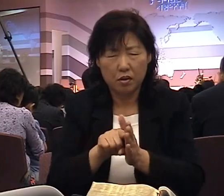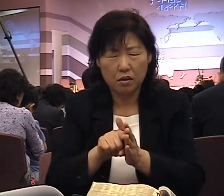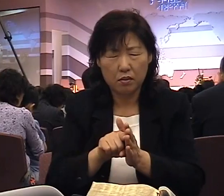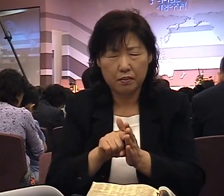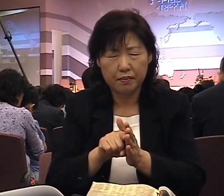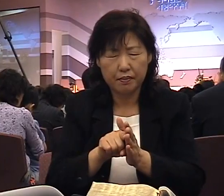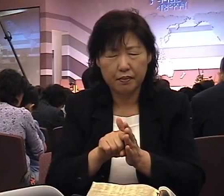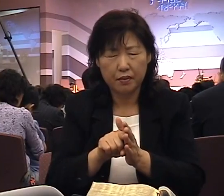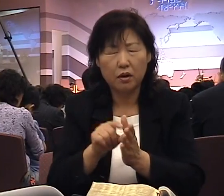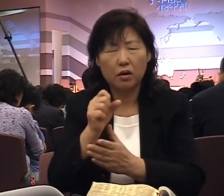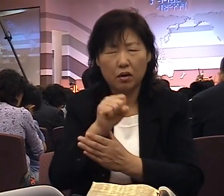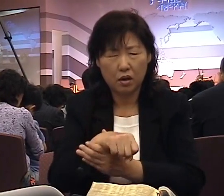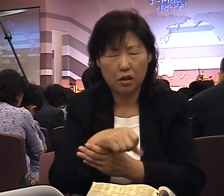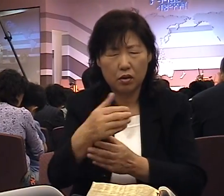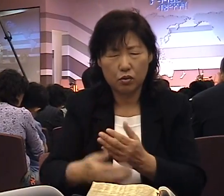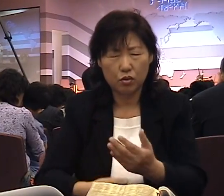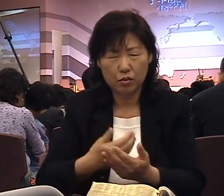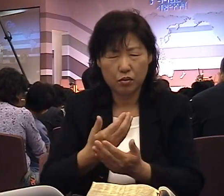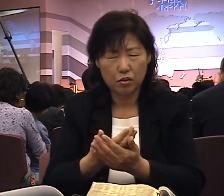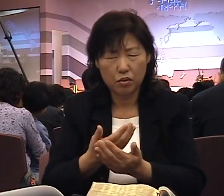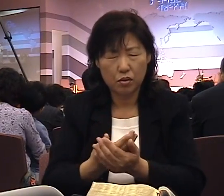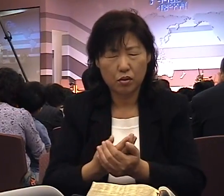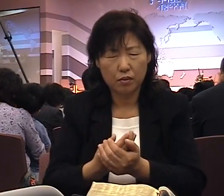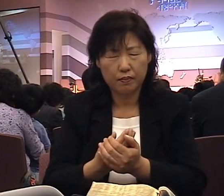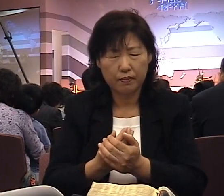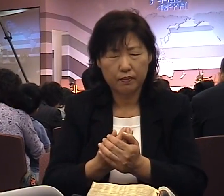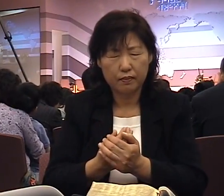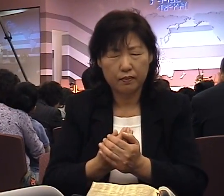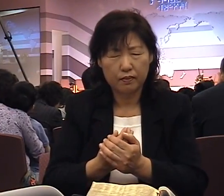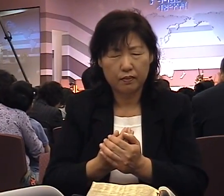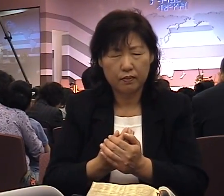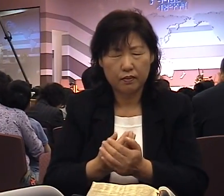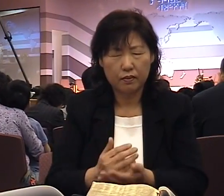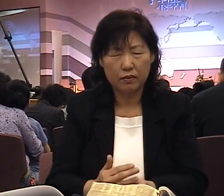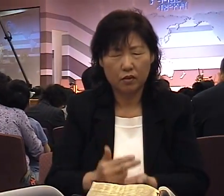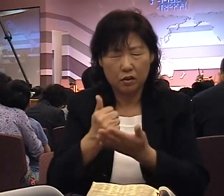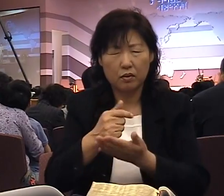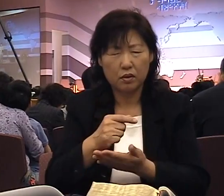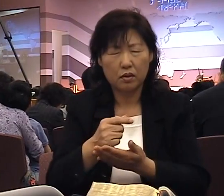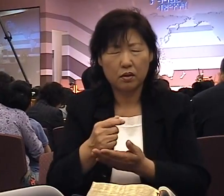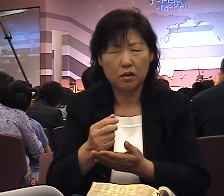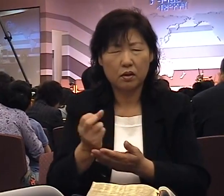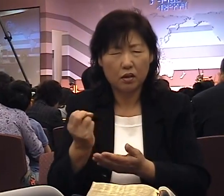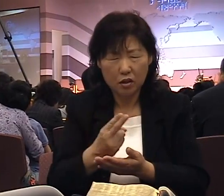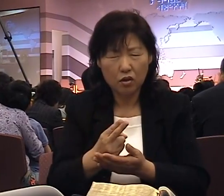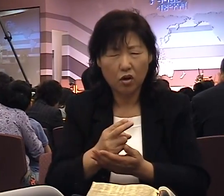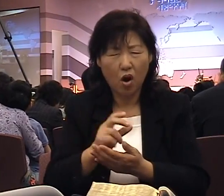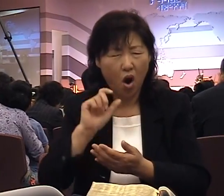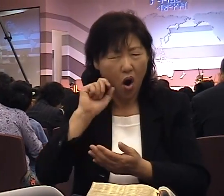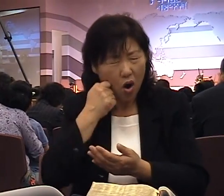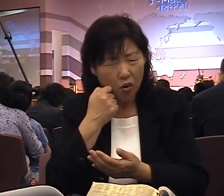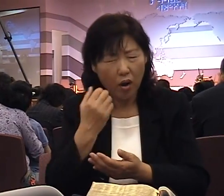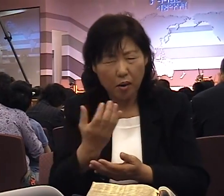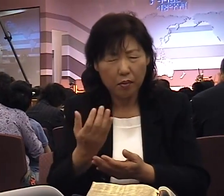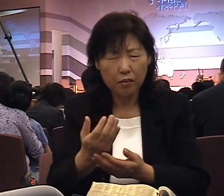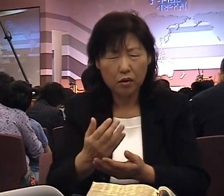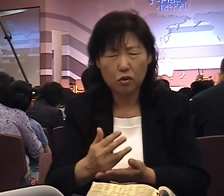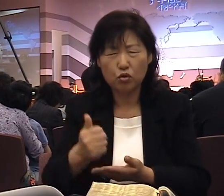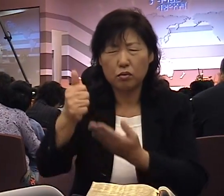주님 허락하여 주시옵소서. 주님, 그리고 이 모든 어려움과 아픔을 주님께